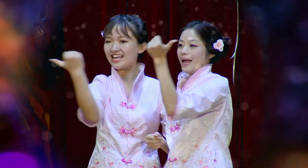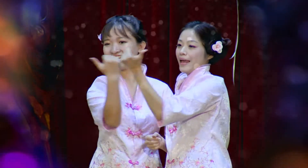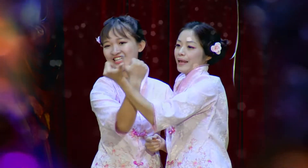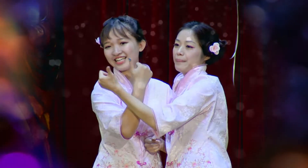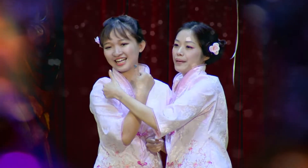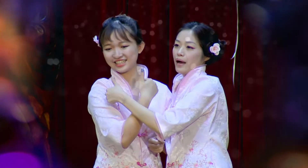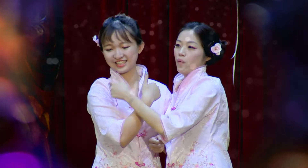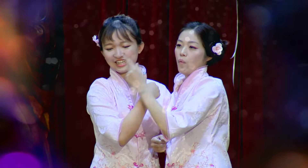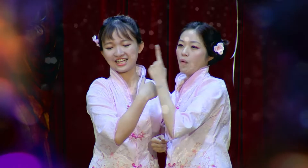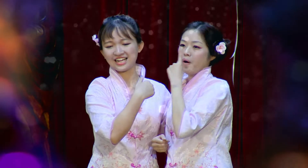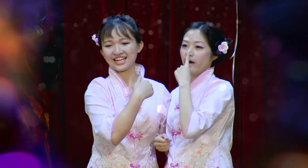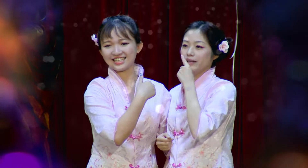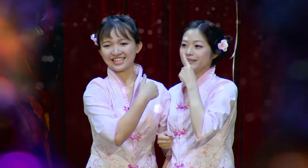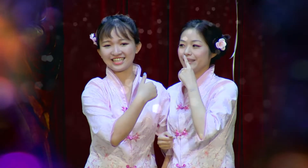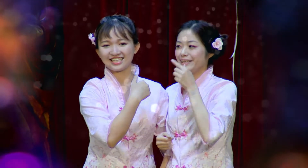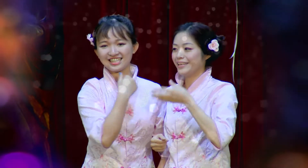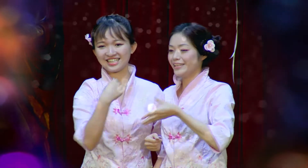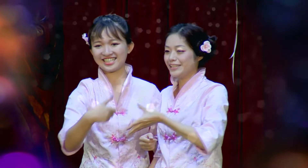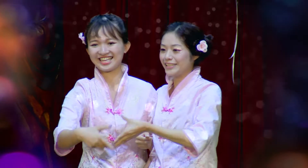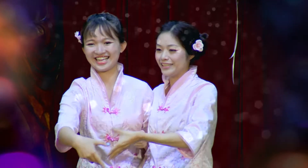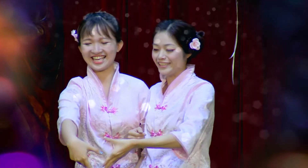代表我的心。